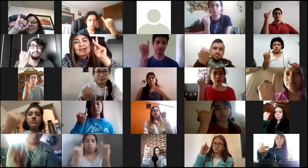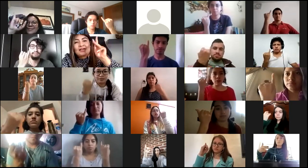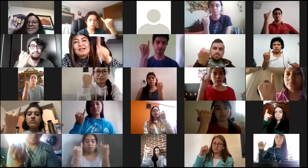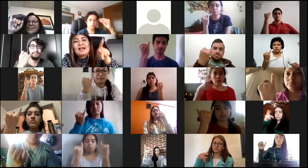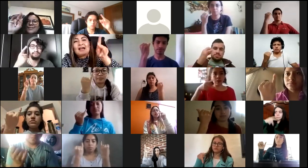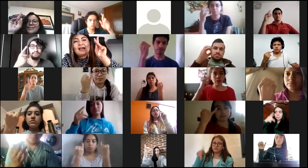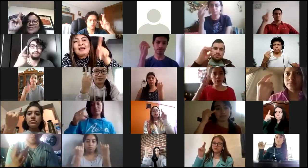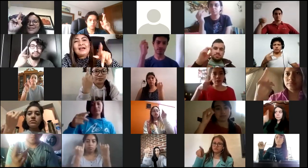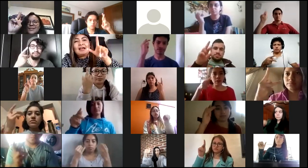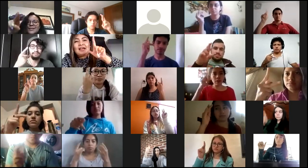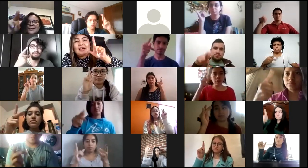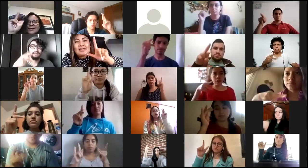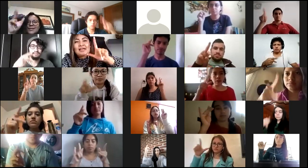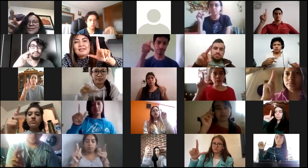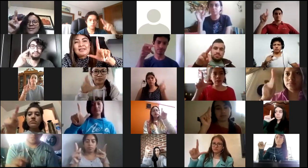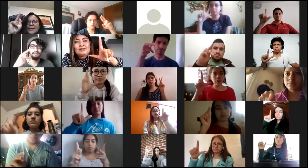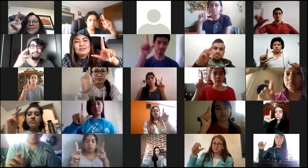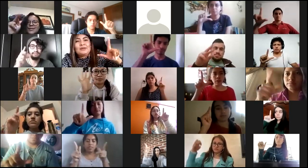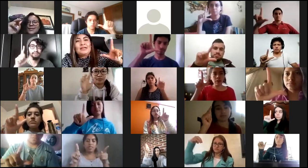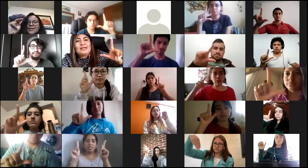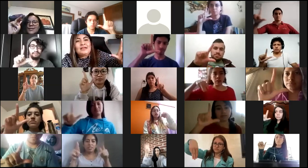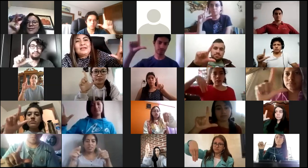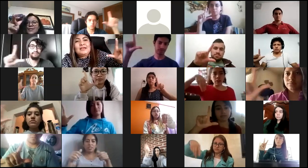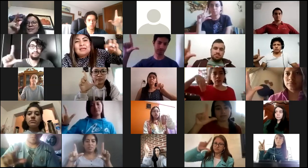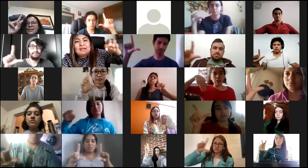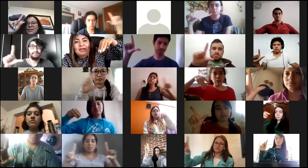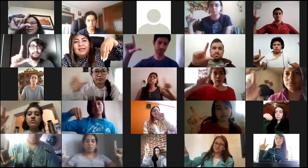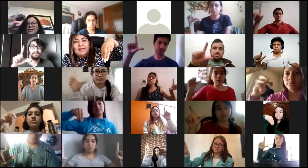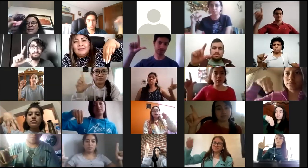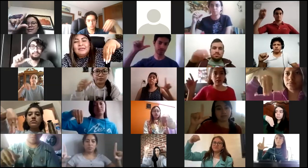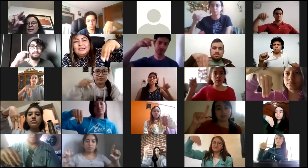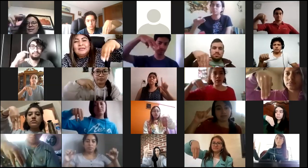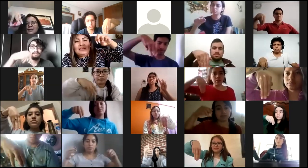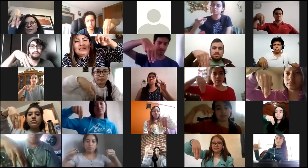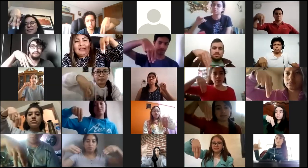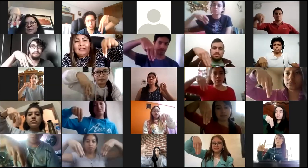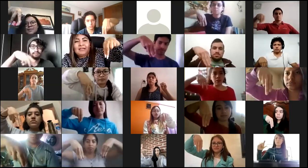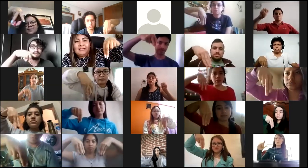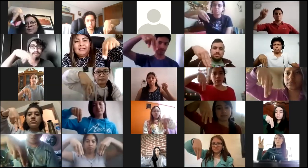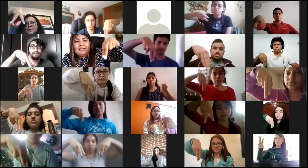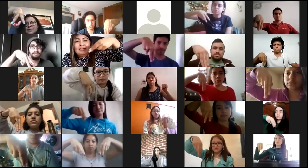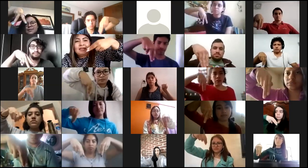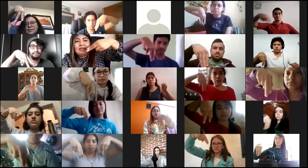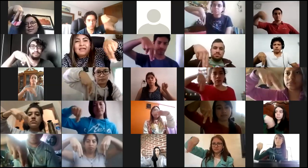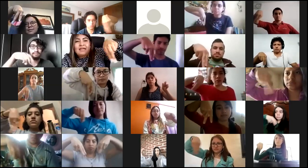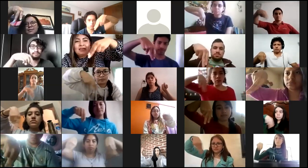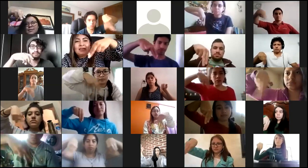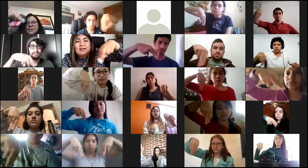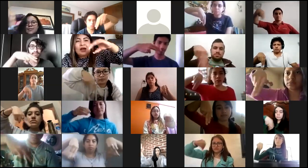K, L, L, M, N, Ñ,